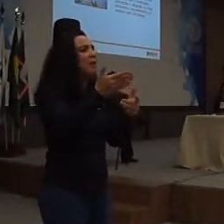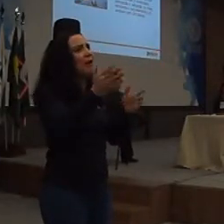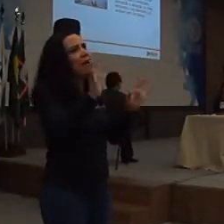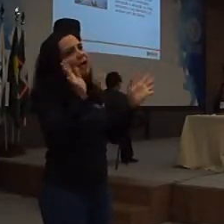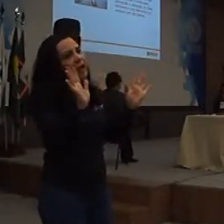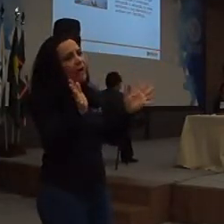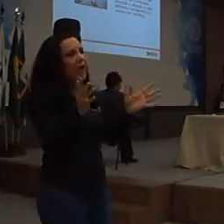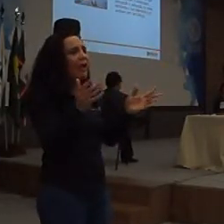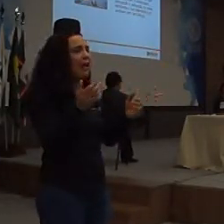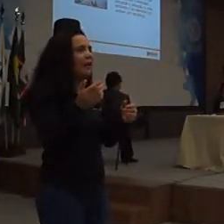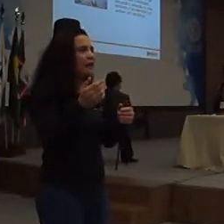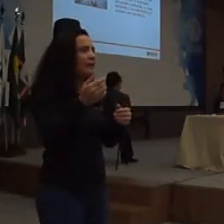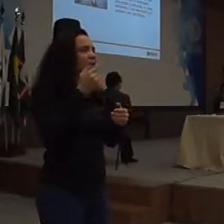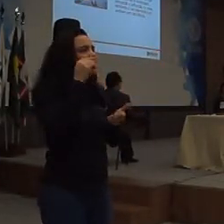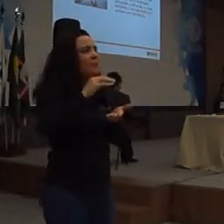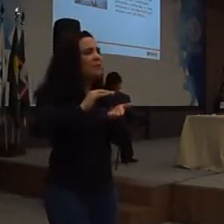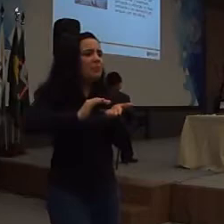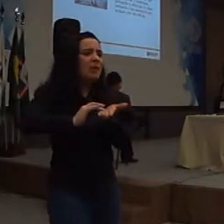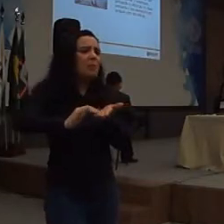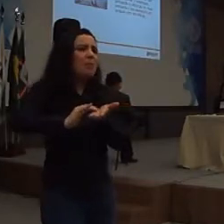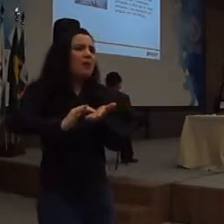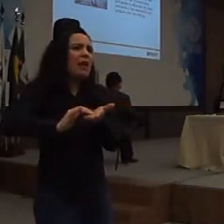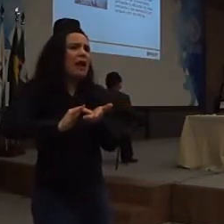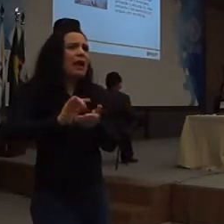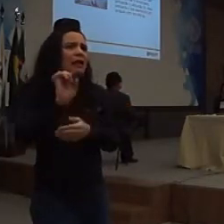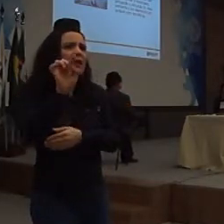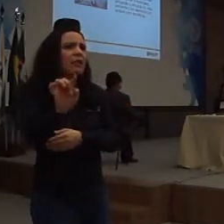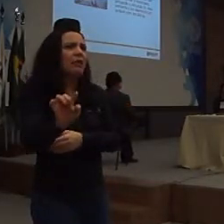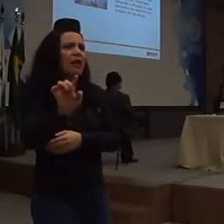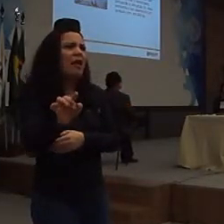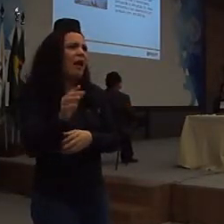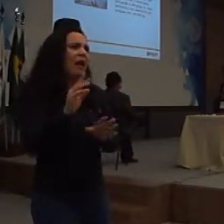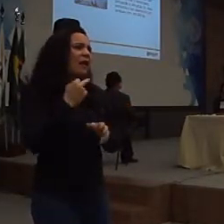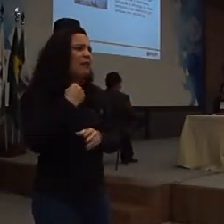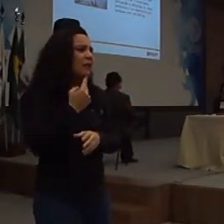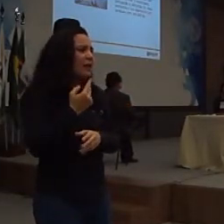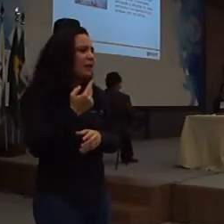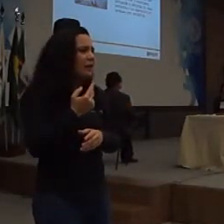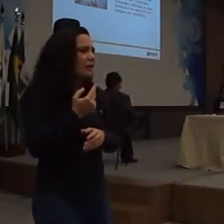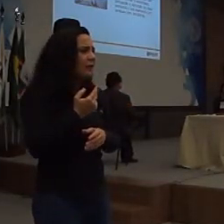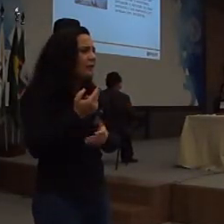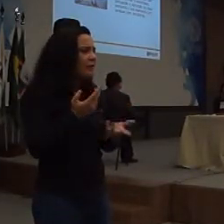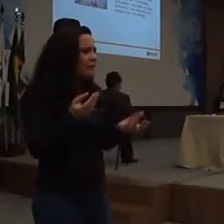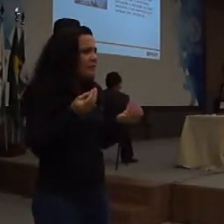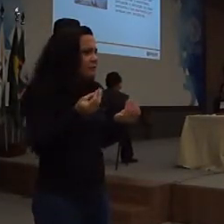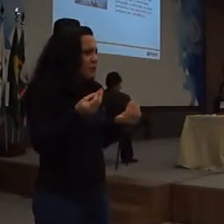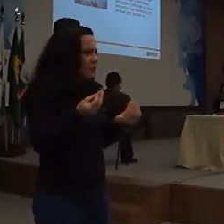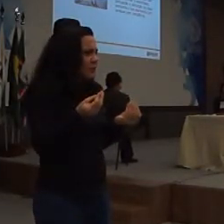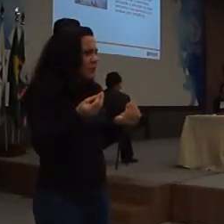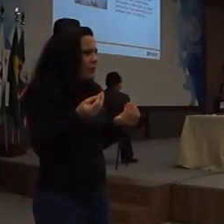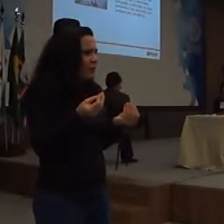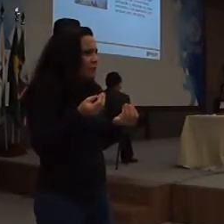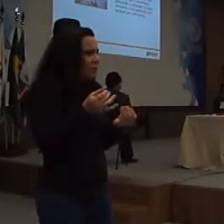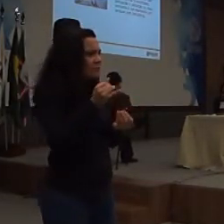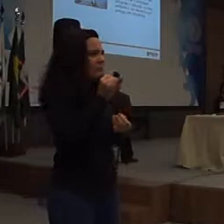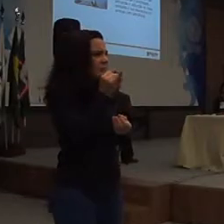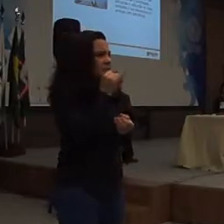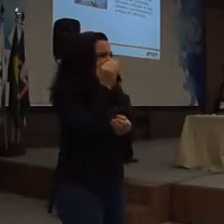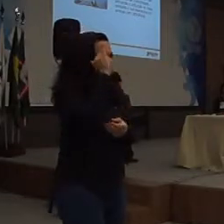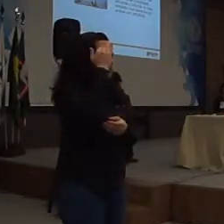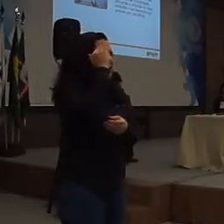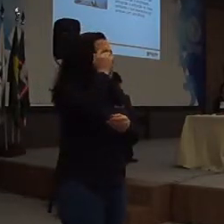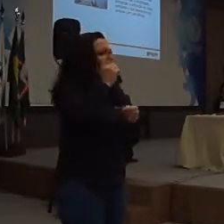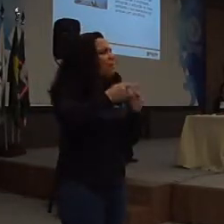pessoas. Em braille, mas o que está havendo, gente? Roda joguinho de CS? Eu não entendo muito bem